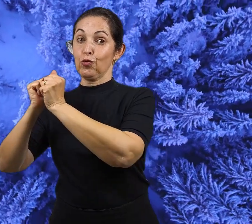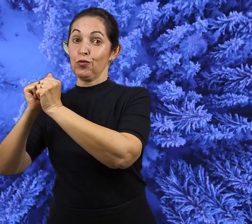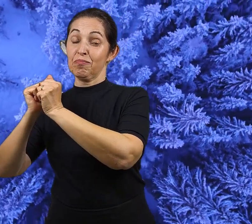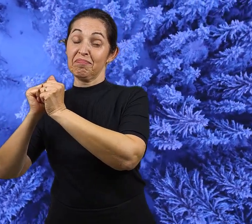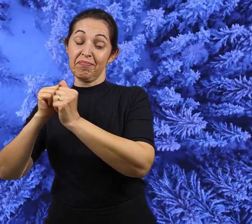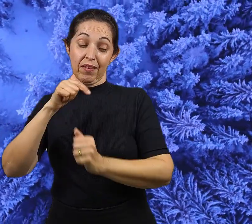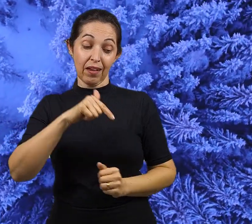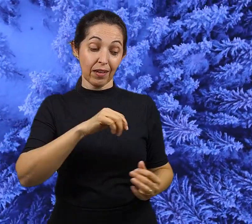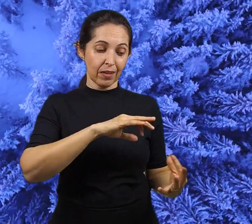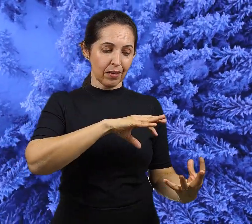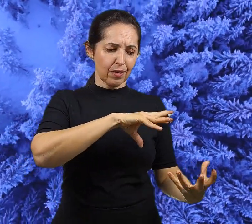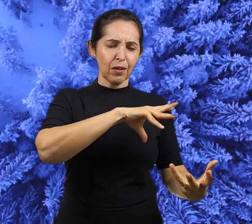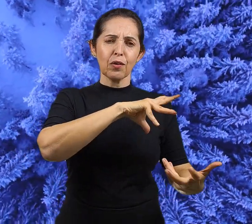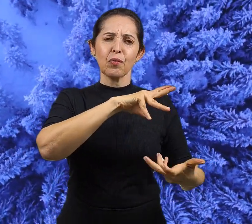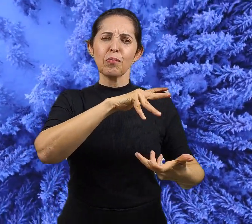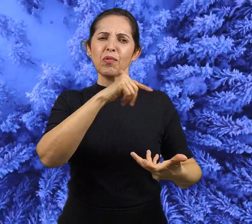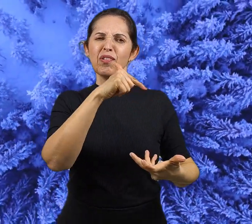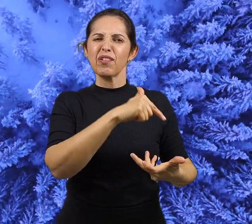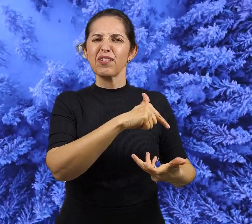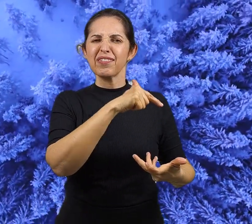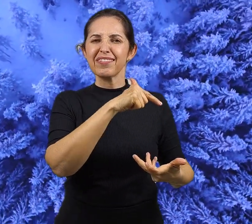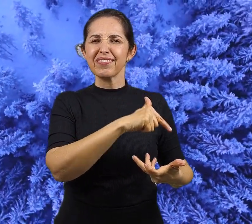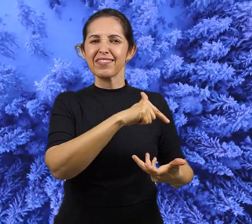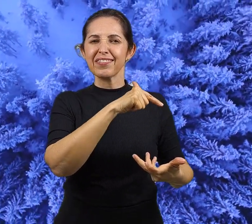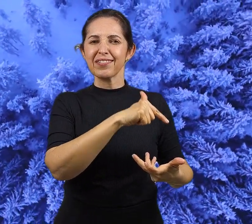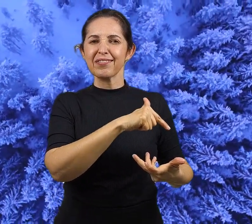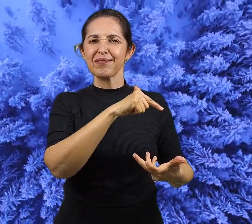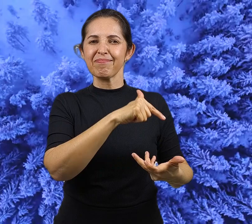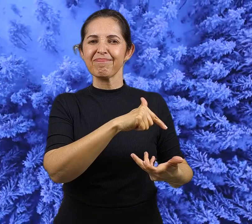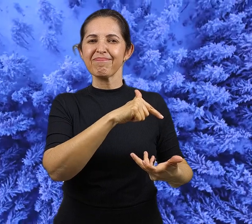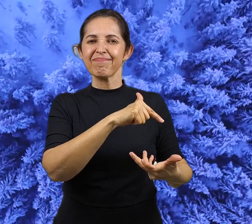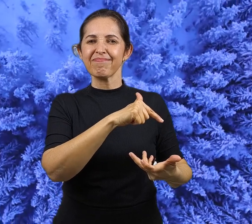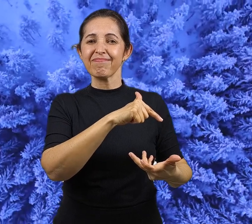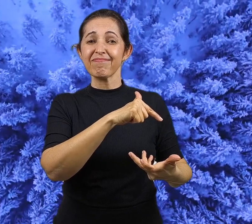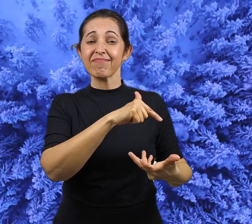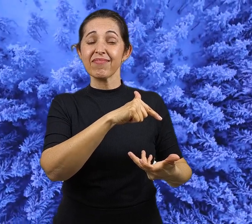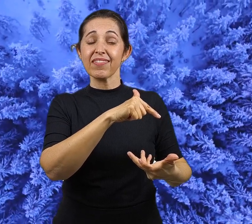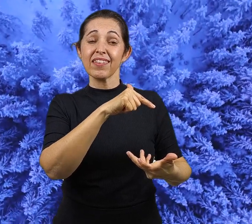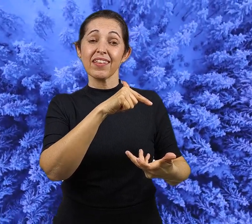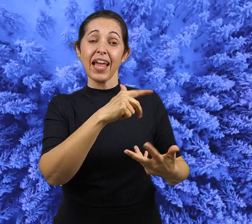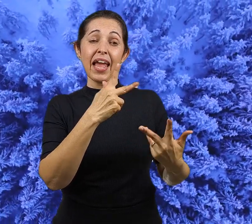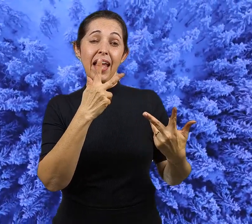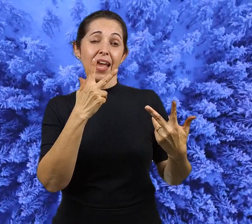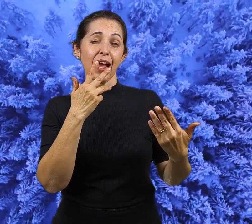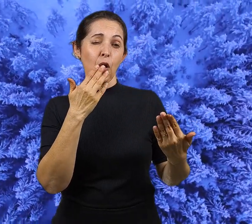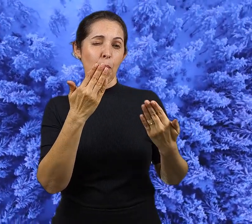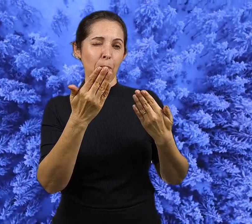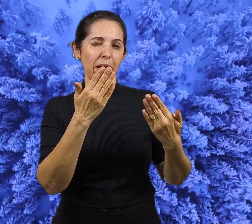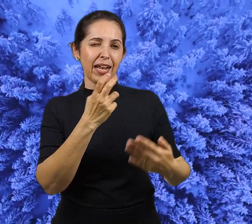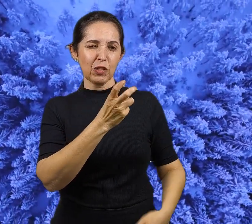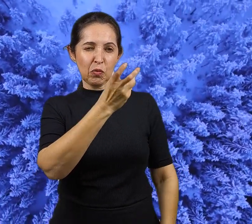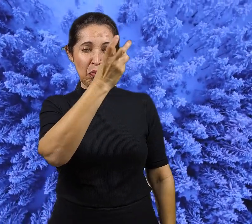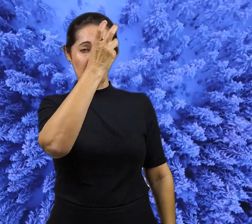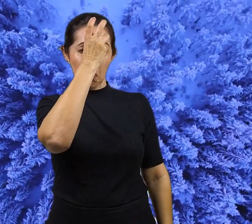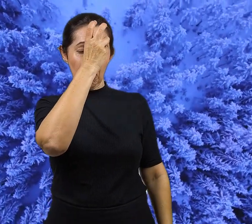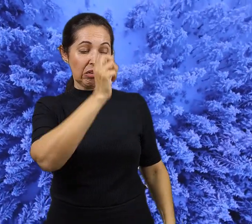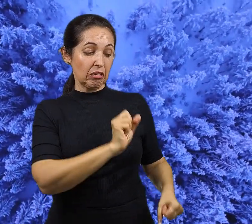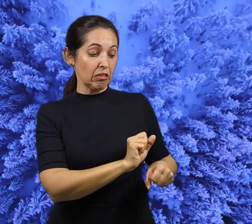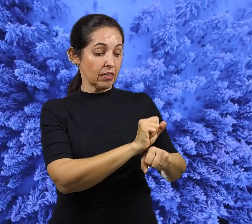que estáveis é de escravidão. É essa terra que nós estamos aqui. Nós saímos do mundo, meus irmãos. Não somos